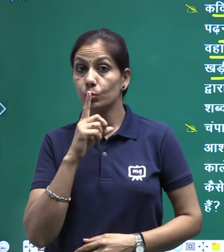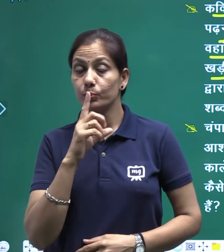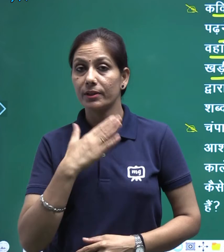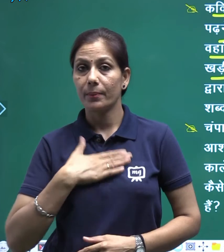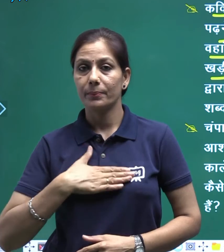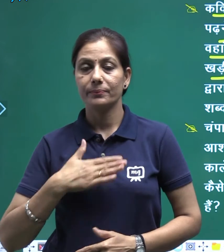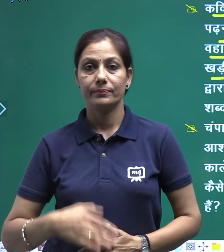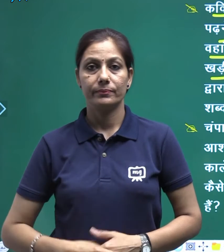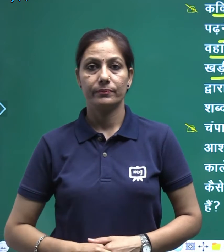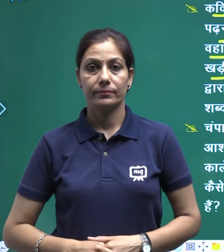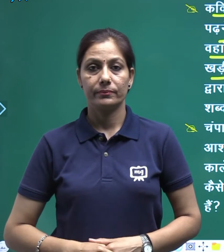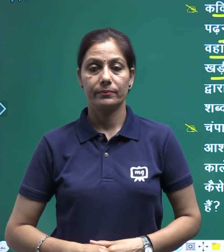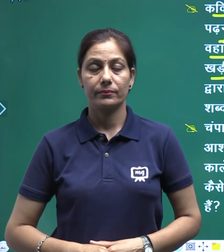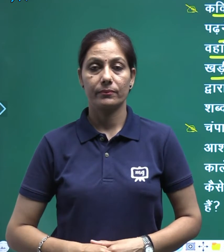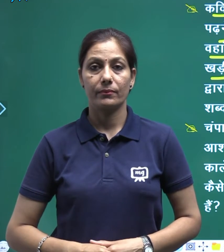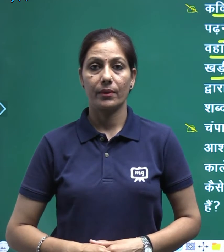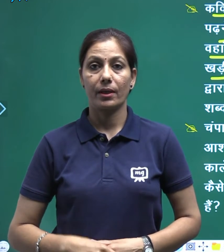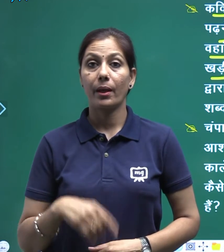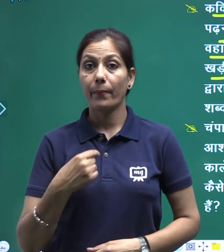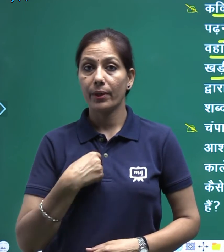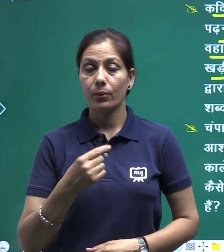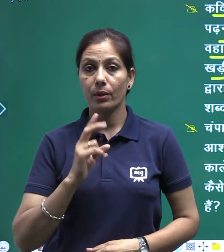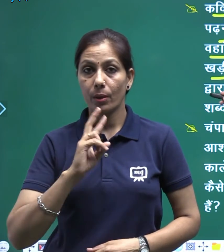चुपचाप मेरे द्वारा बोले